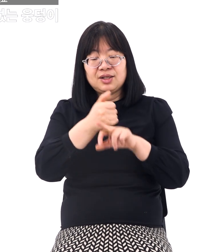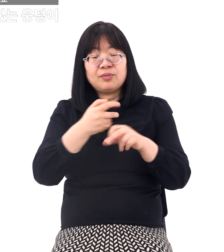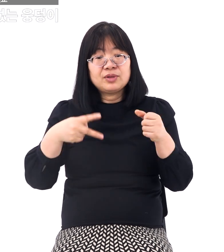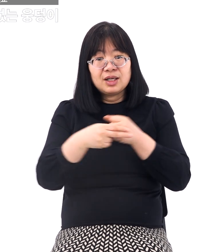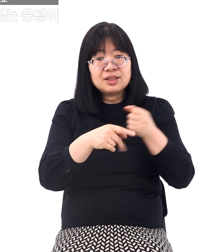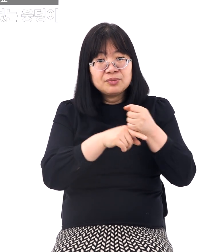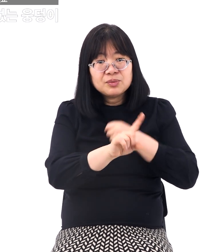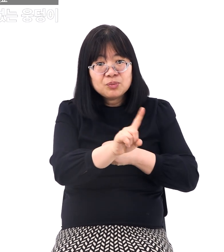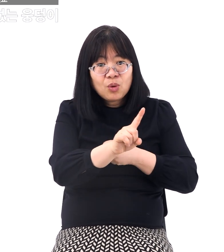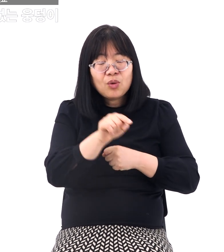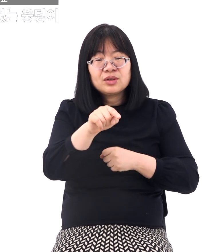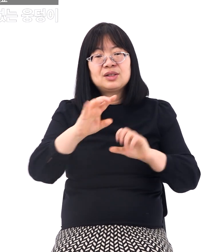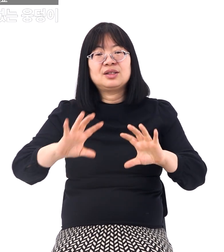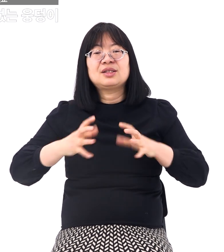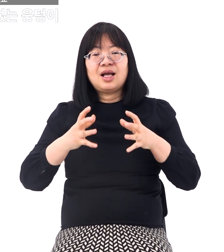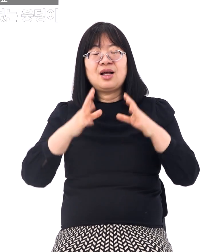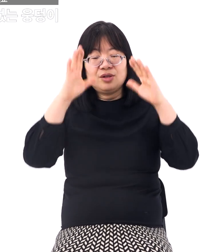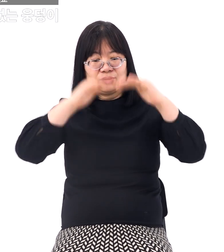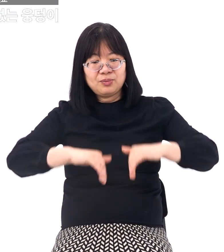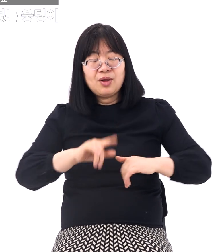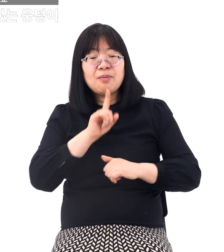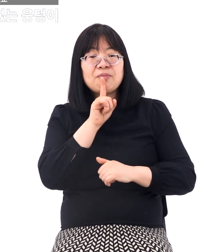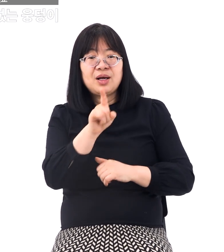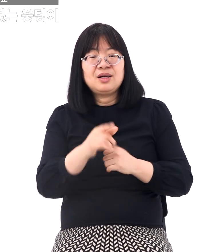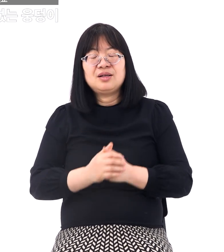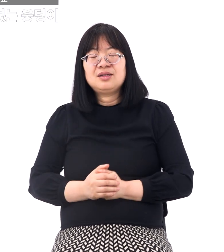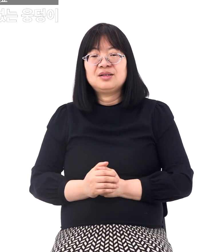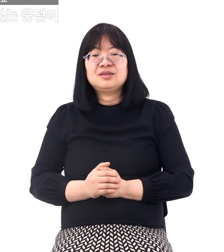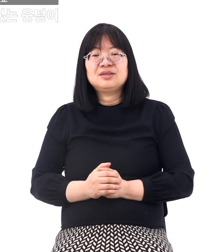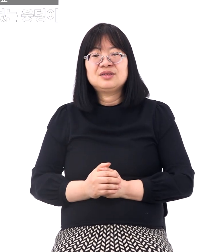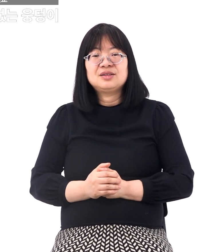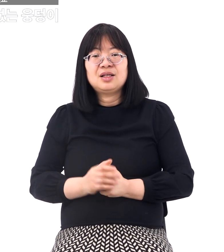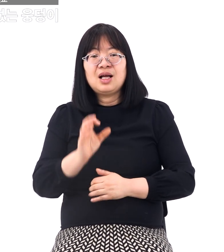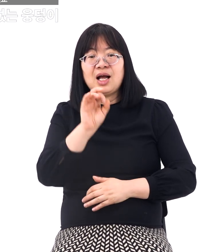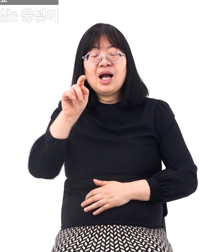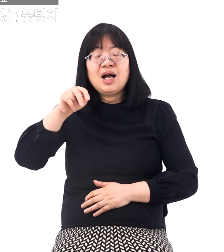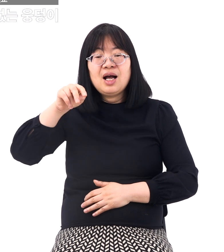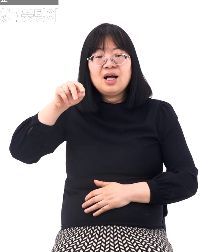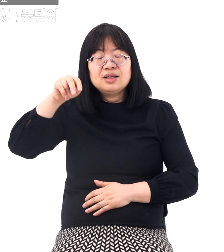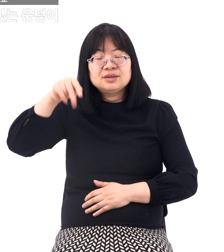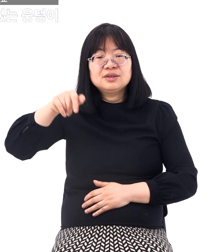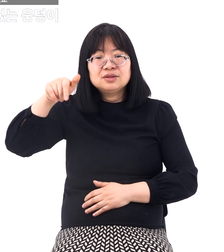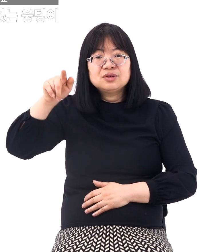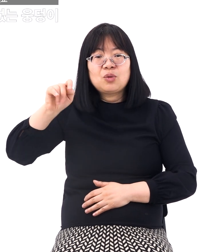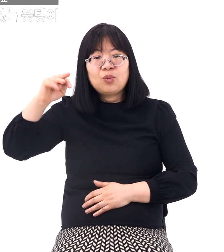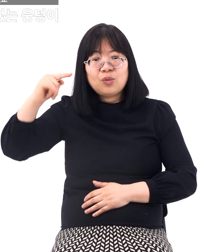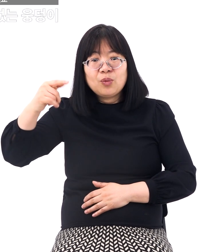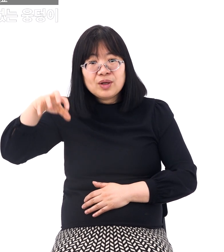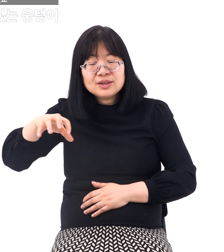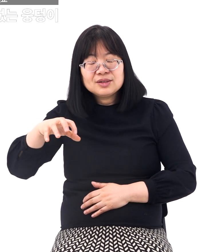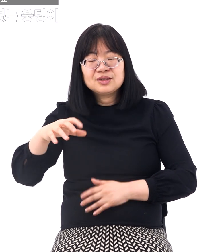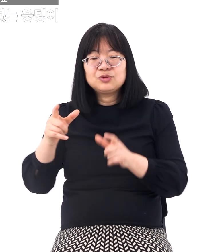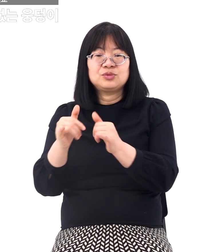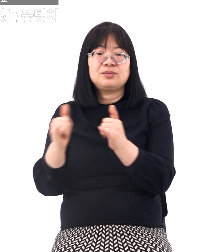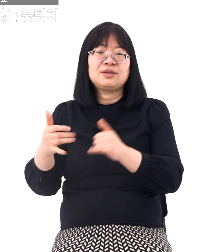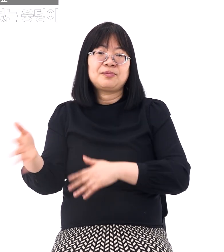끊어진다는 말은 그 나라의 소멸을 얘기하는 거겠죠. 아스글론에는 주민이 없을